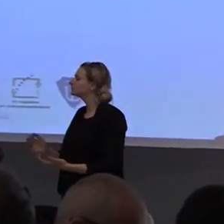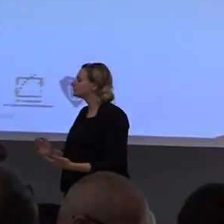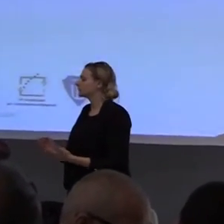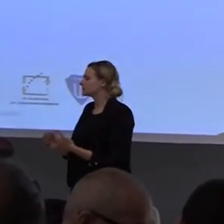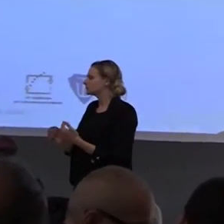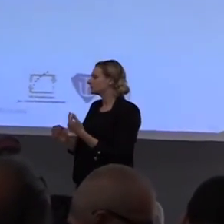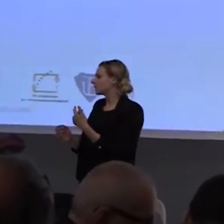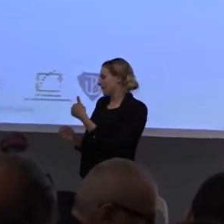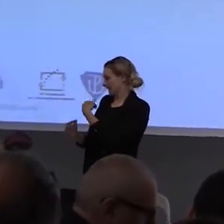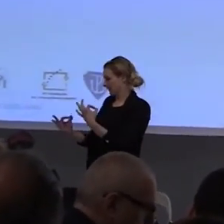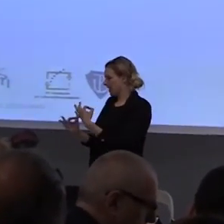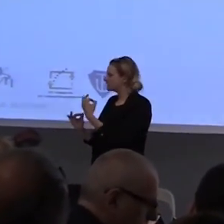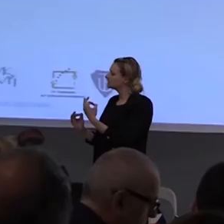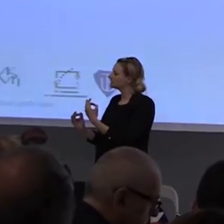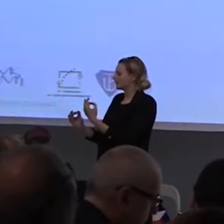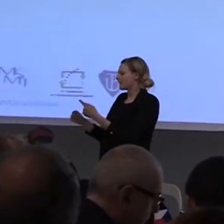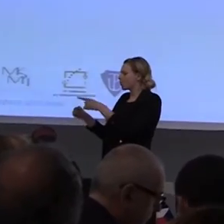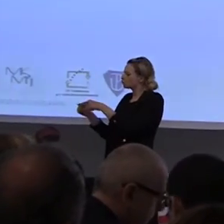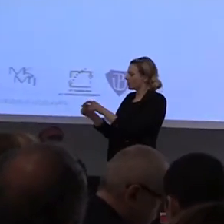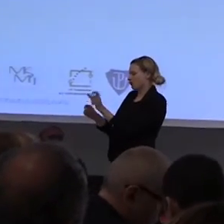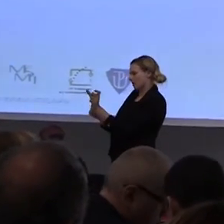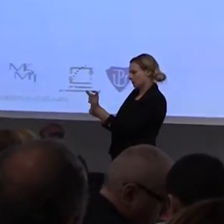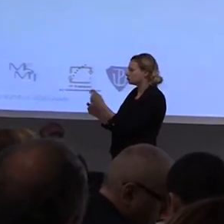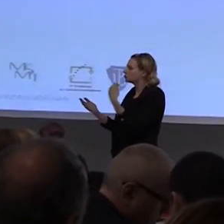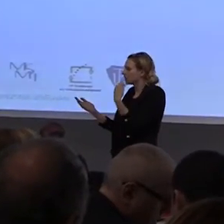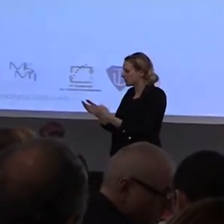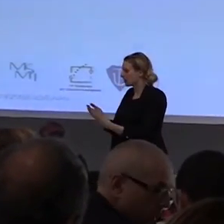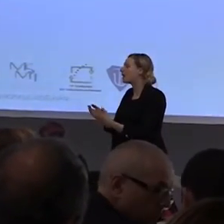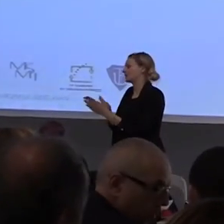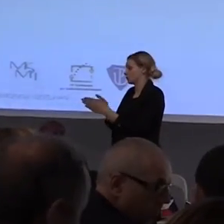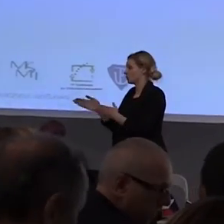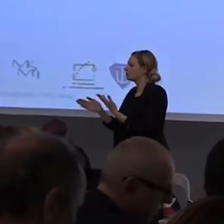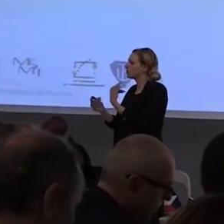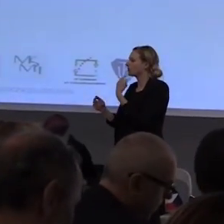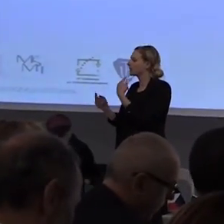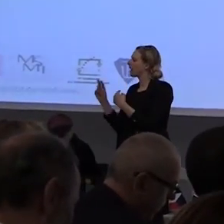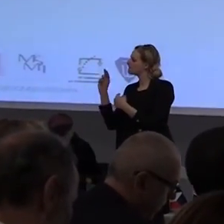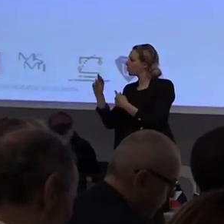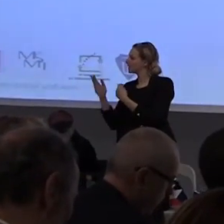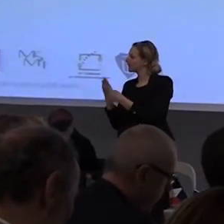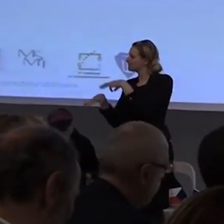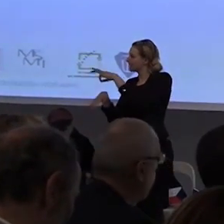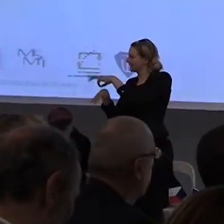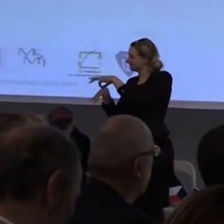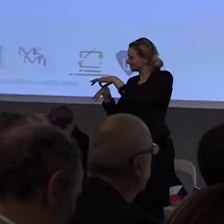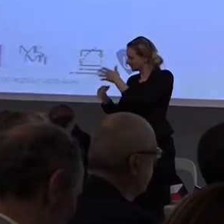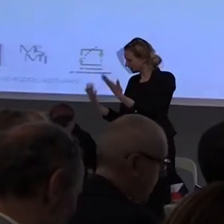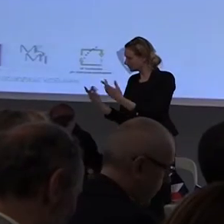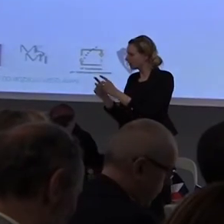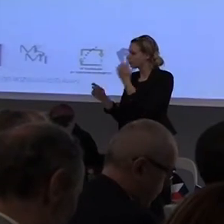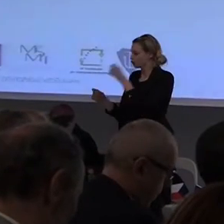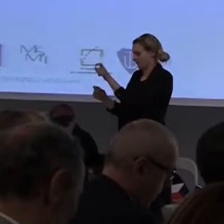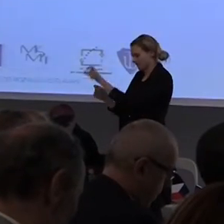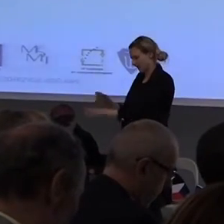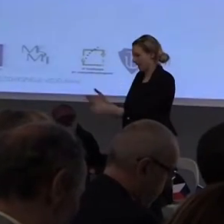Čili toto vešlo v povědomí jako lékařský model postižení, kdy vlastně ty lidi chápeme jako postižené a že je potřebují